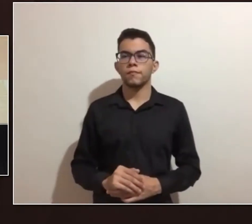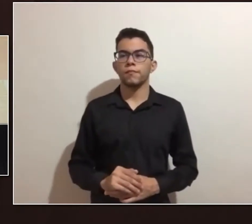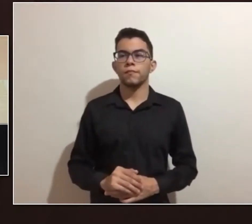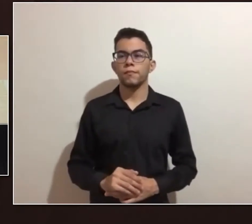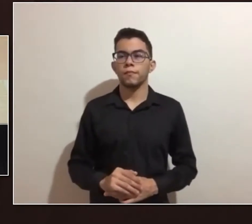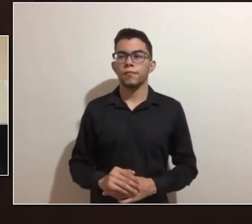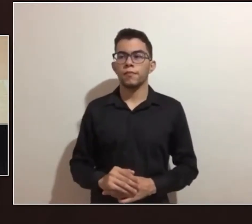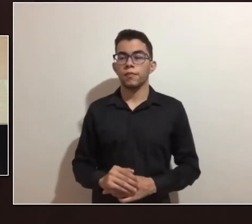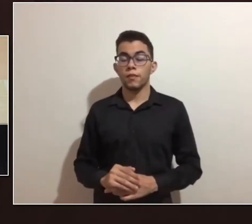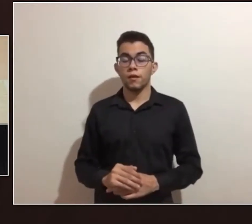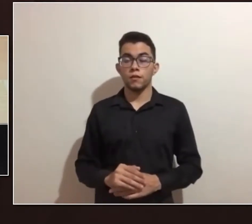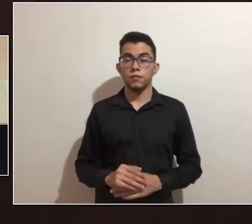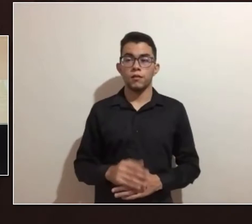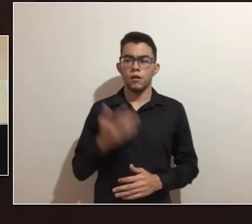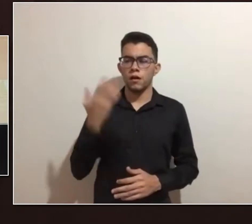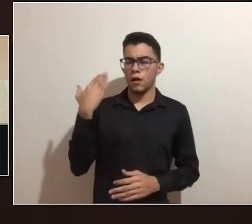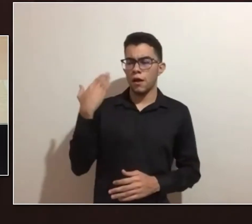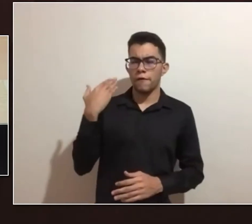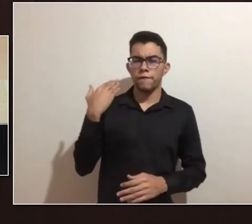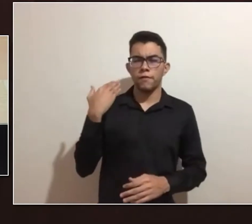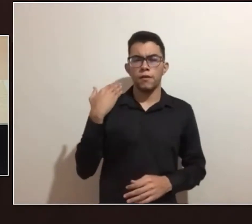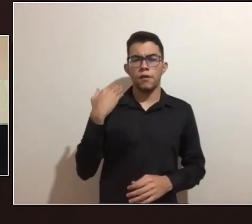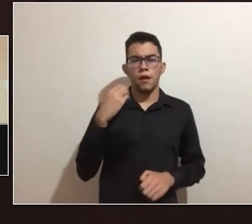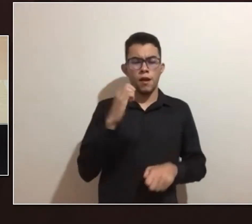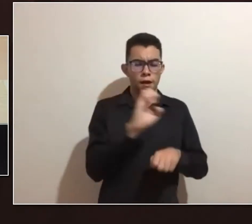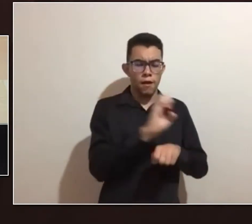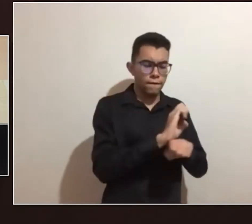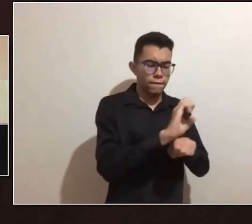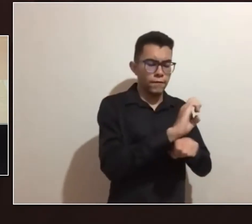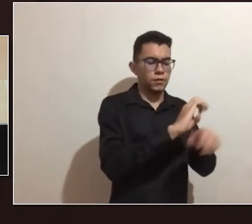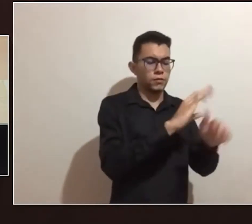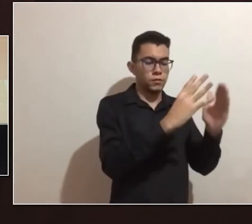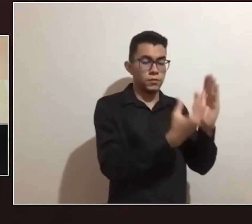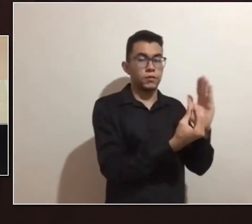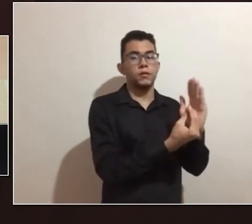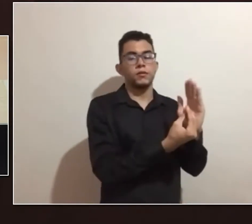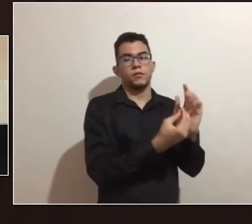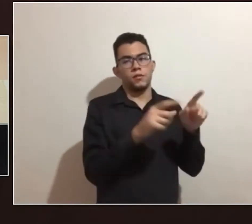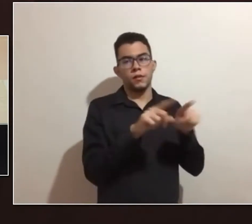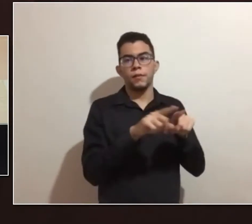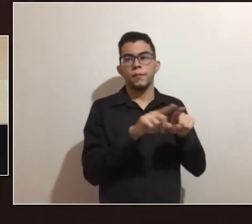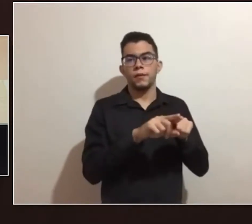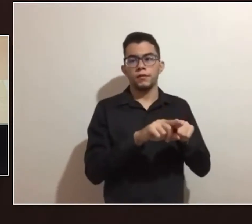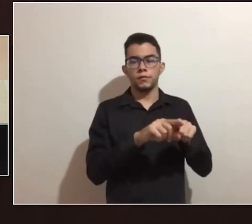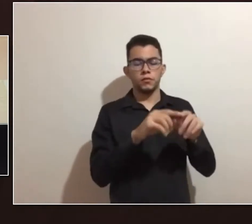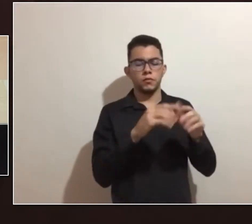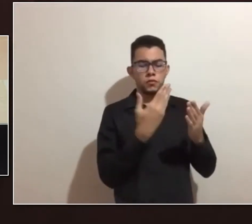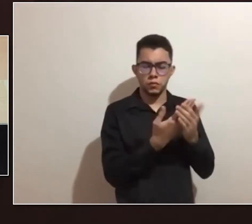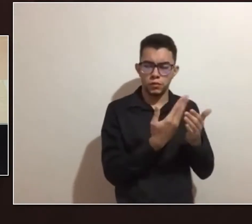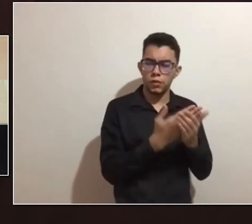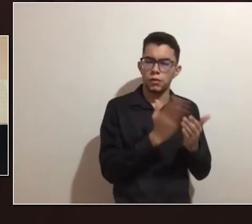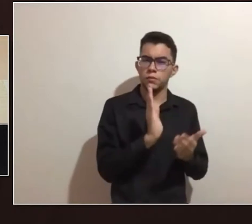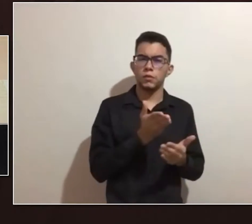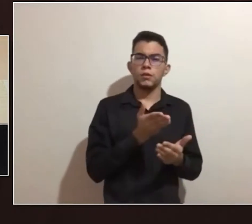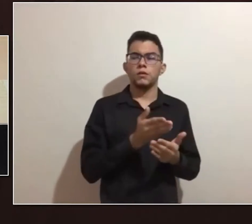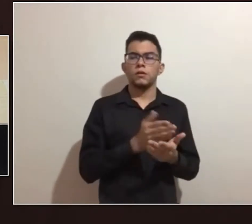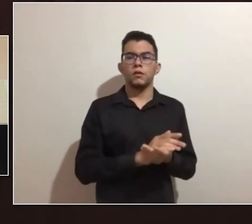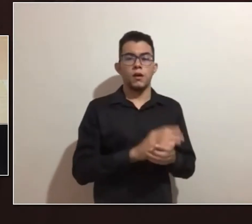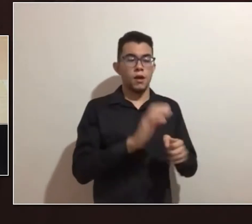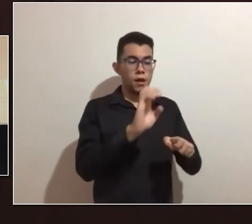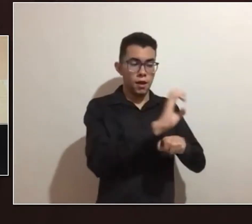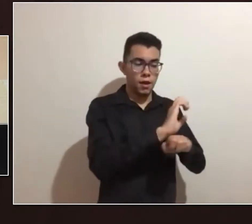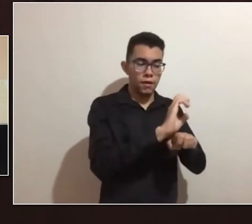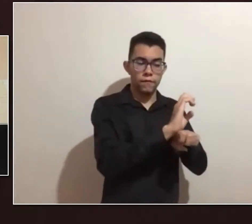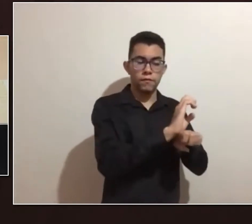da igreja em Éfeso, e mostrei para os irmãos que Éfeso significa